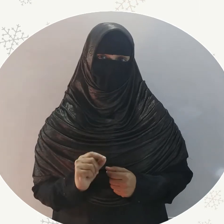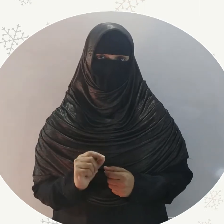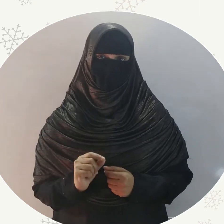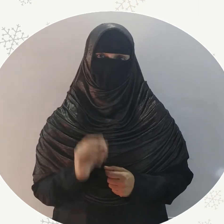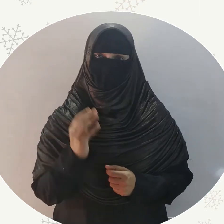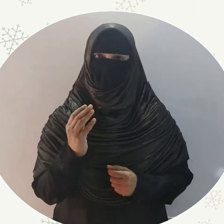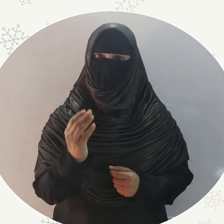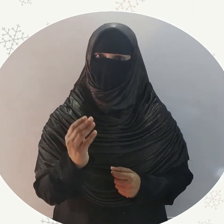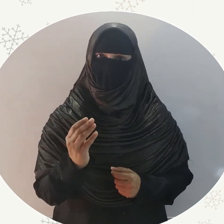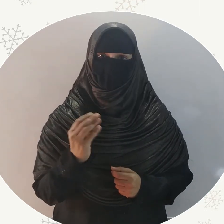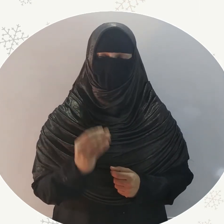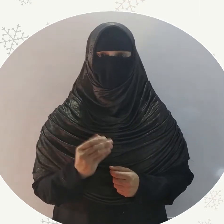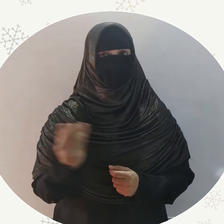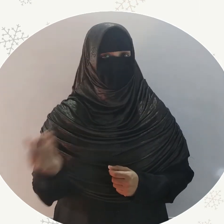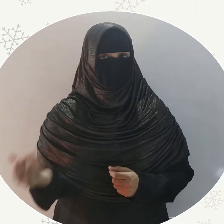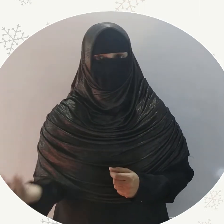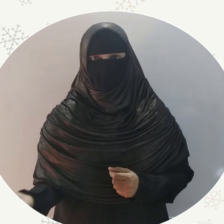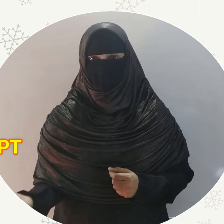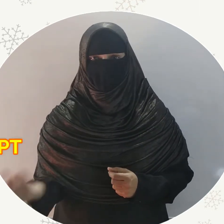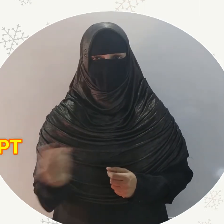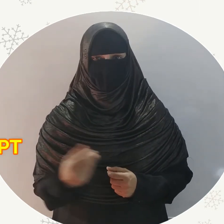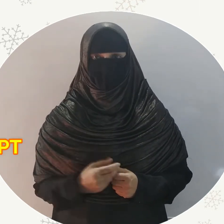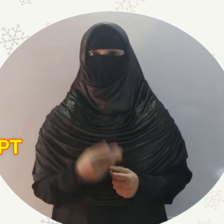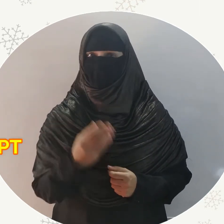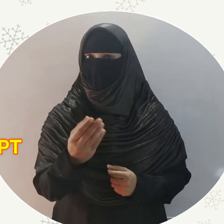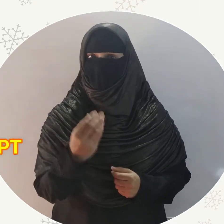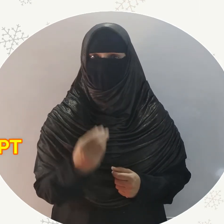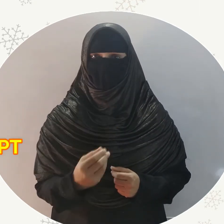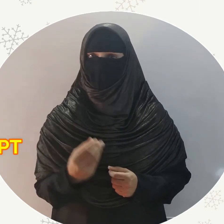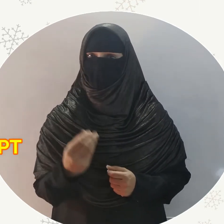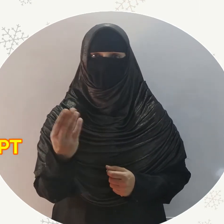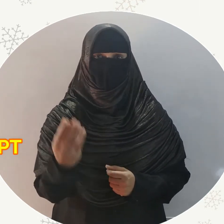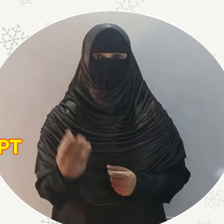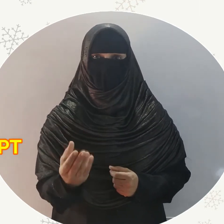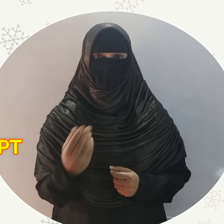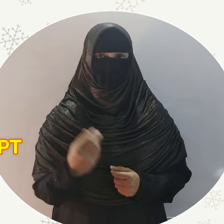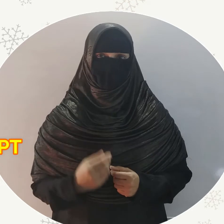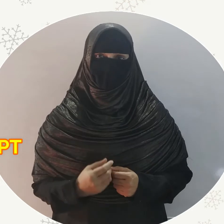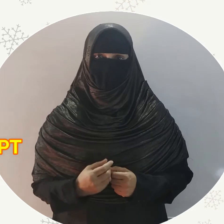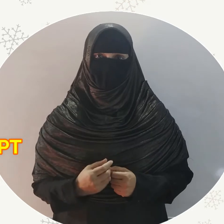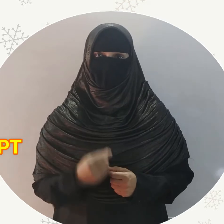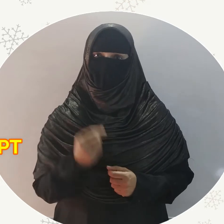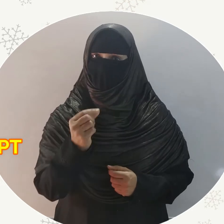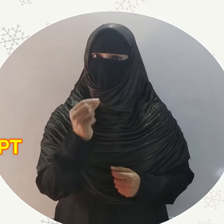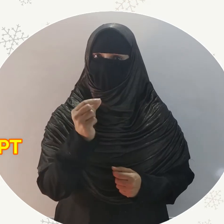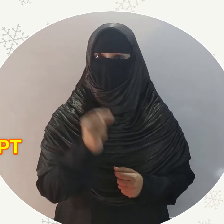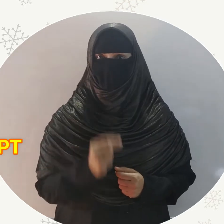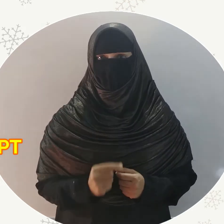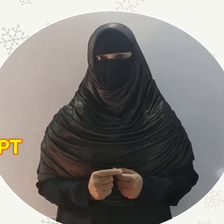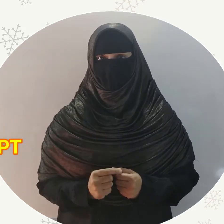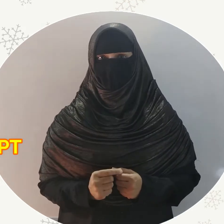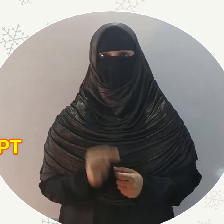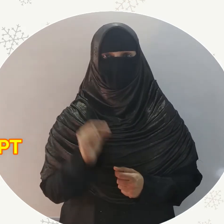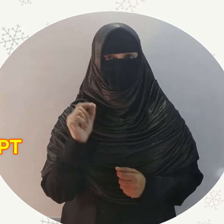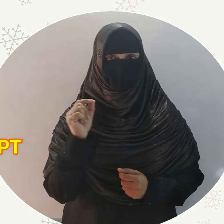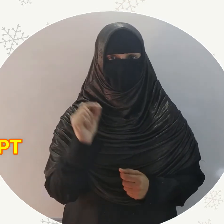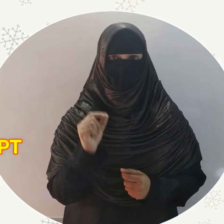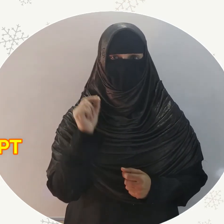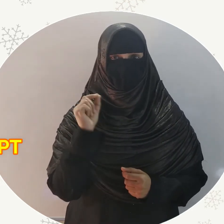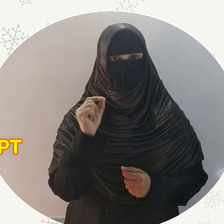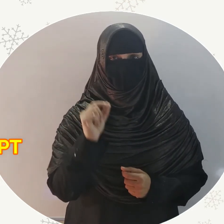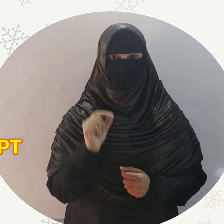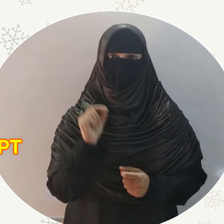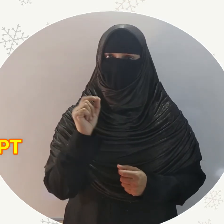സാധനങ്ങളെല്ലാം വാങ്ങിയിട്ട് നിങ്ങൾ എന്താണ് പറയുന്നത്? എനിക്കൊരു റിസീപ്റ്റ് വേണം, റിസീപ്റ്റ് വേണം എന്ന് പറയും. പക്ഷെ റിസീപ്റ്റ് എന്നല്ല ഇത് ഇംഗ്ലീഷിൽ പ്രൊനൗൺസ് ചെയ്യേണ്ടത്,